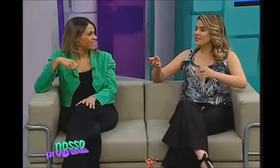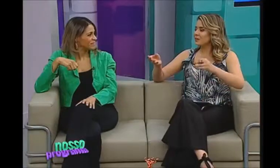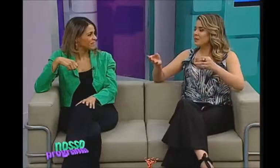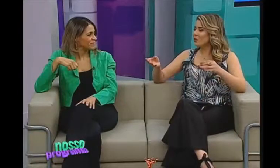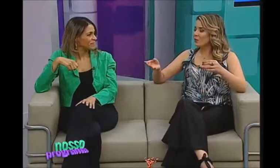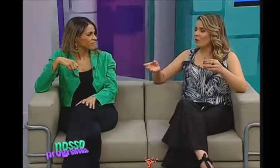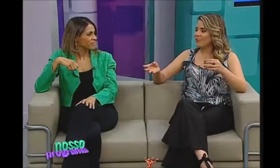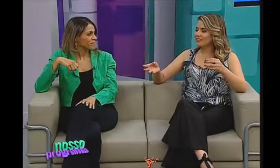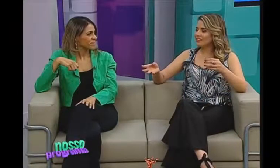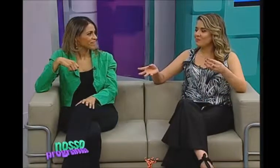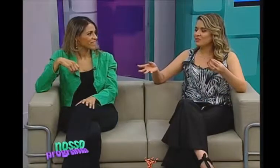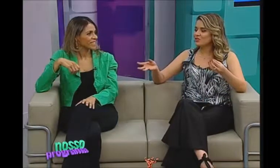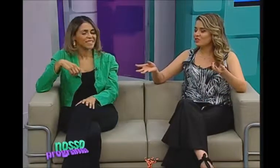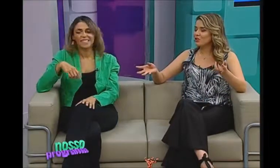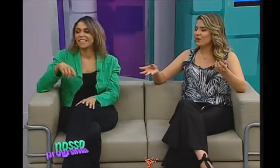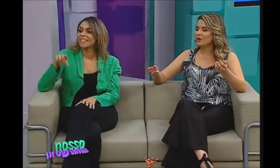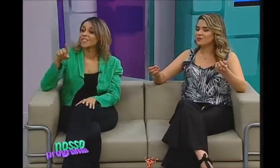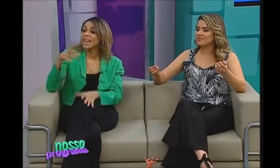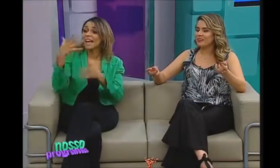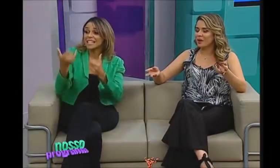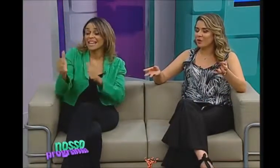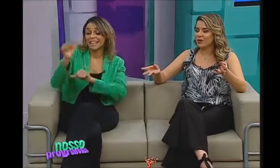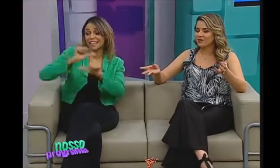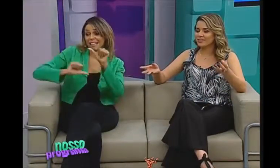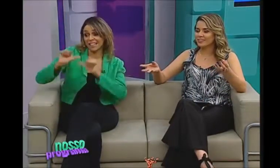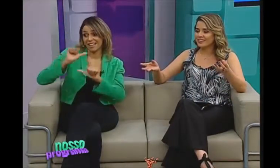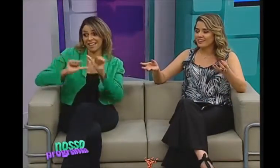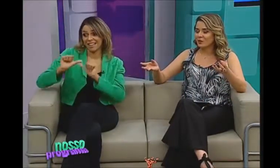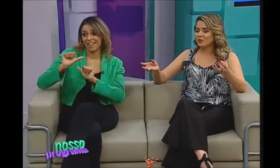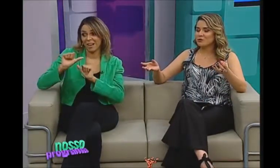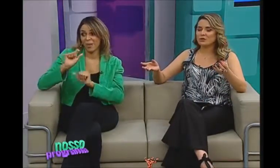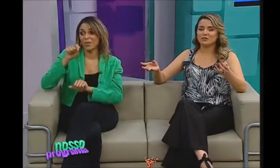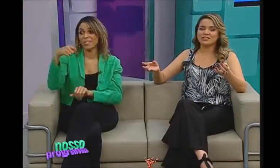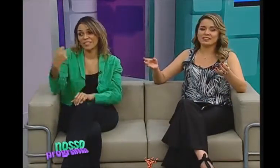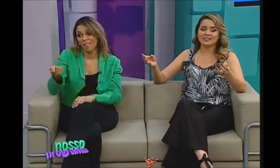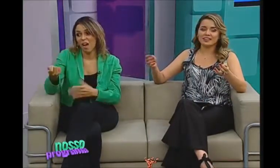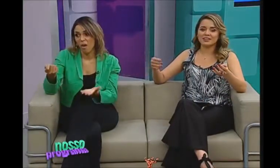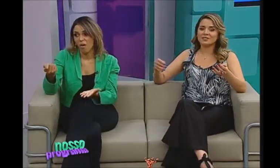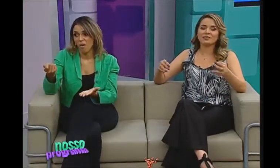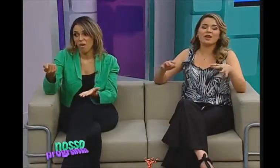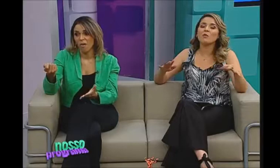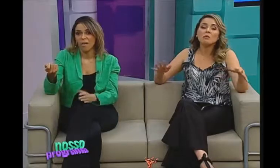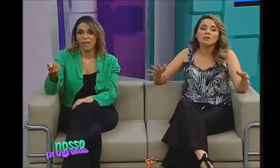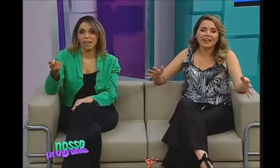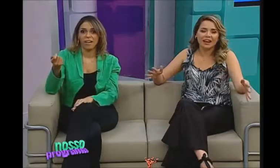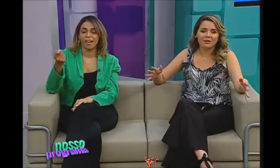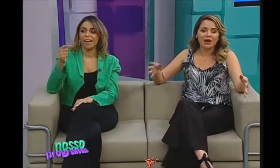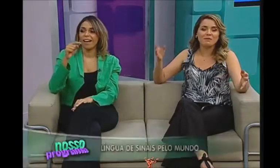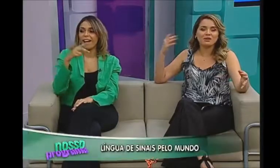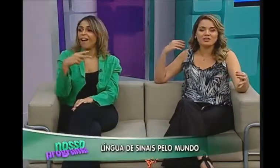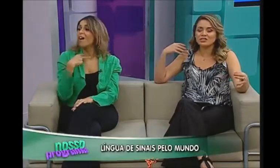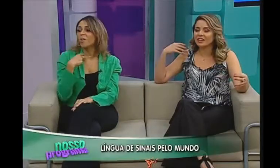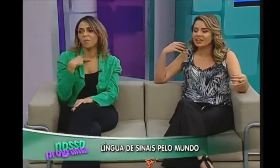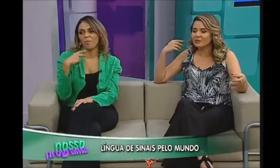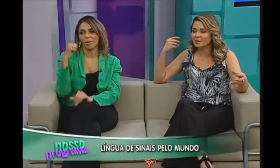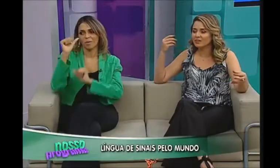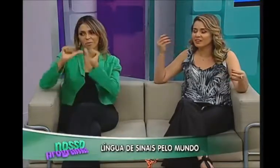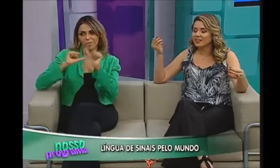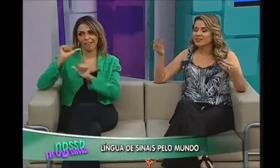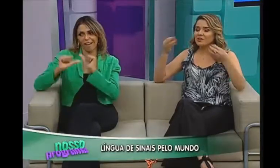ele concorda, de repente, de trocar o sinal, Helder. Que eu acho que pode facilitar, que isso não tem como mudar. O cabelo a gente ainda muda. Se eu